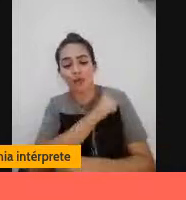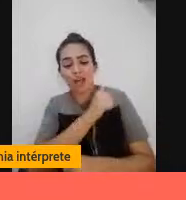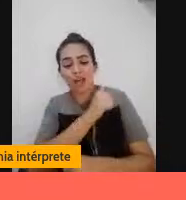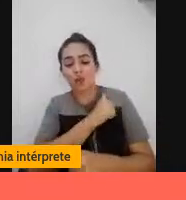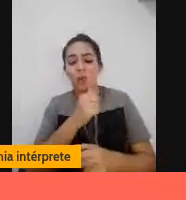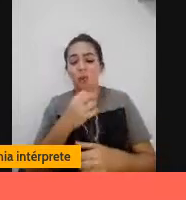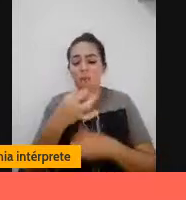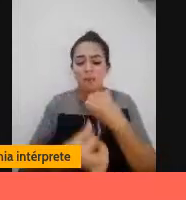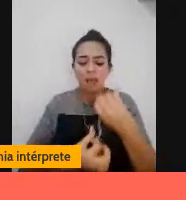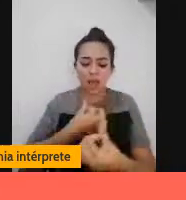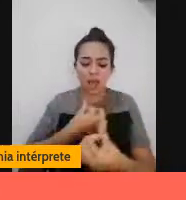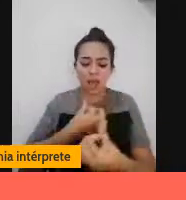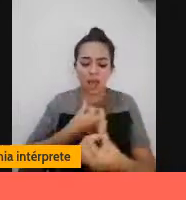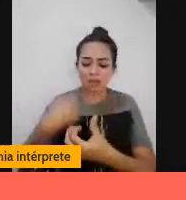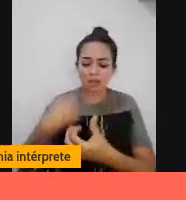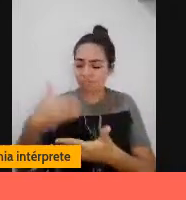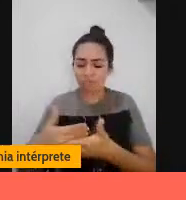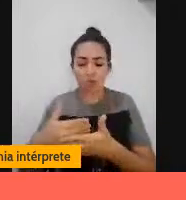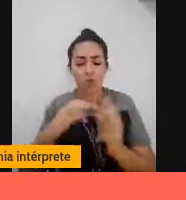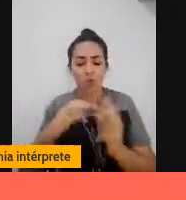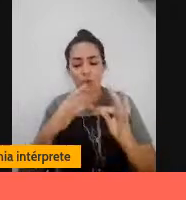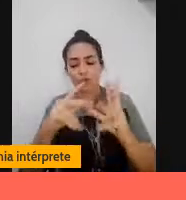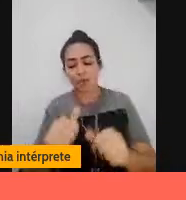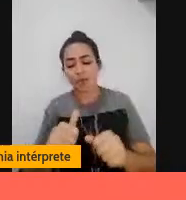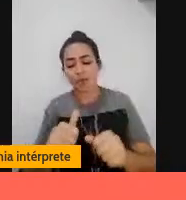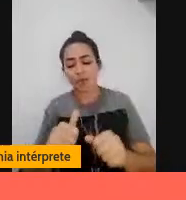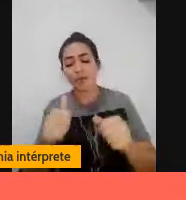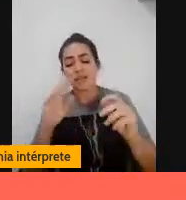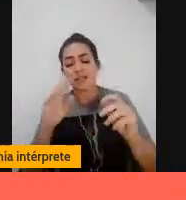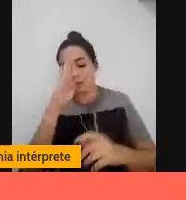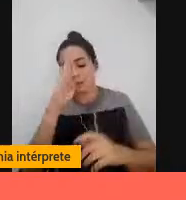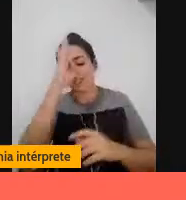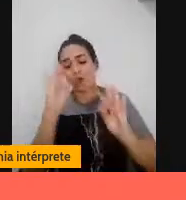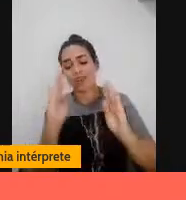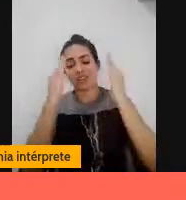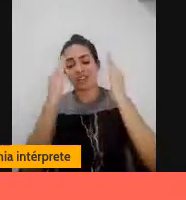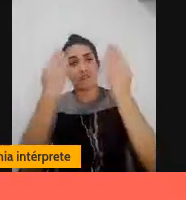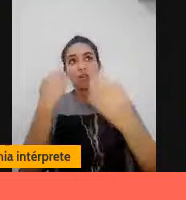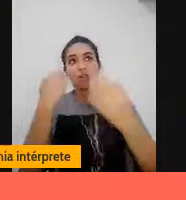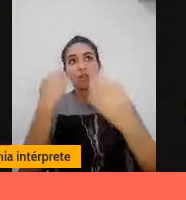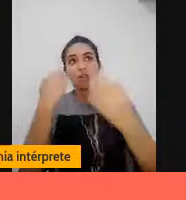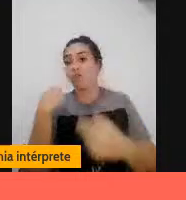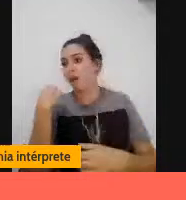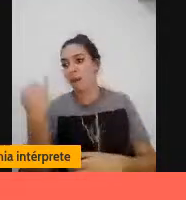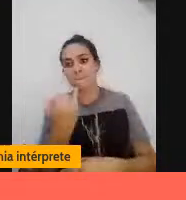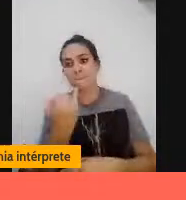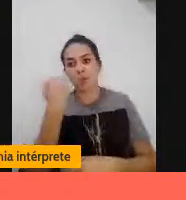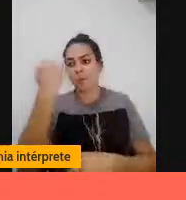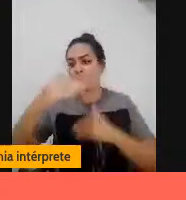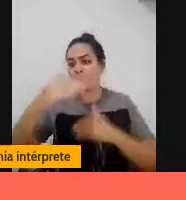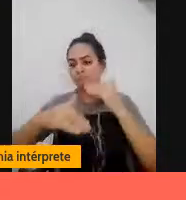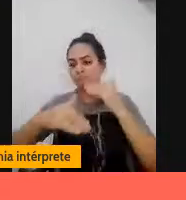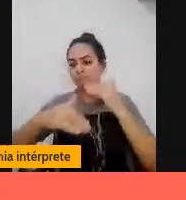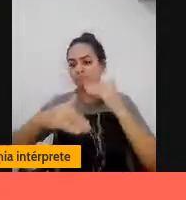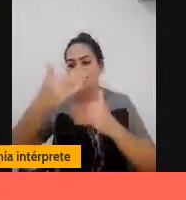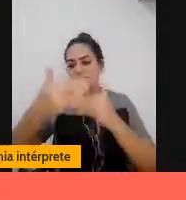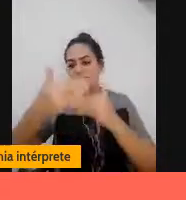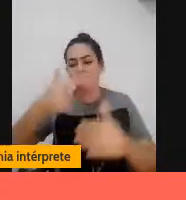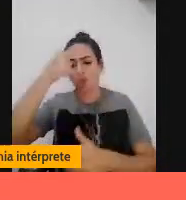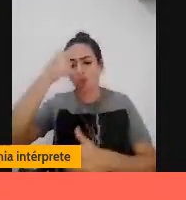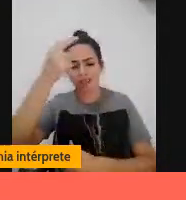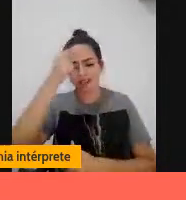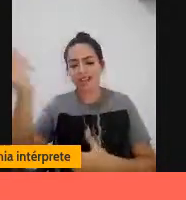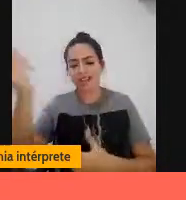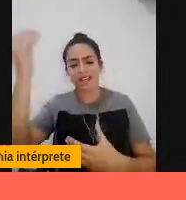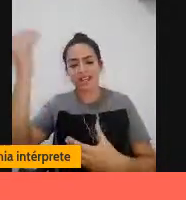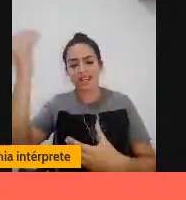e principalmente por essa amostra, né, que foi tão importante para o nosso desenvolvimento acadêmico dentro do Centro da Educação. Então